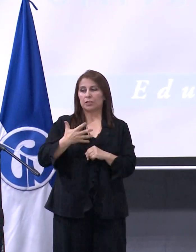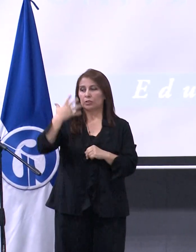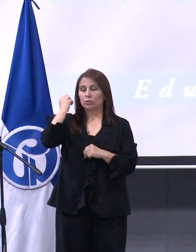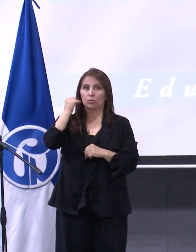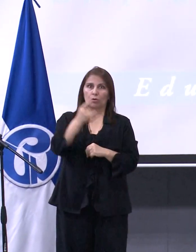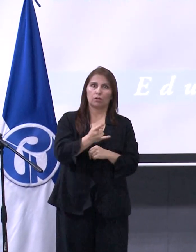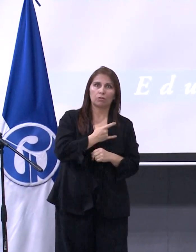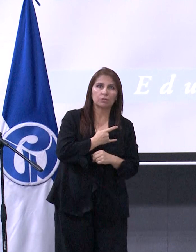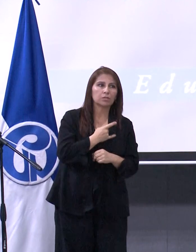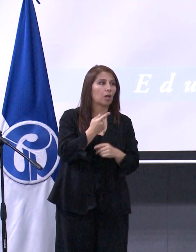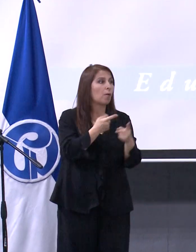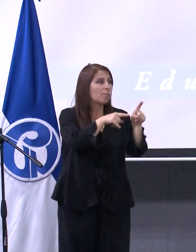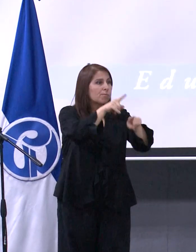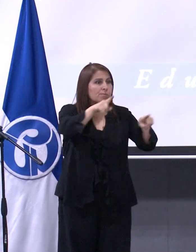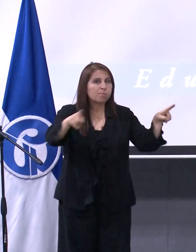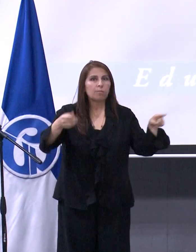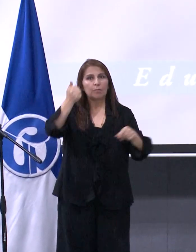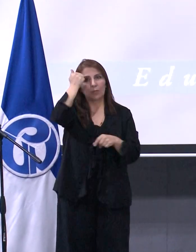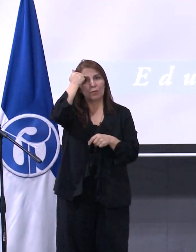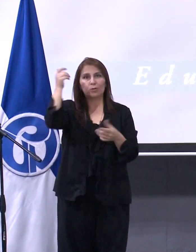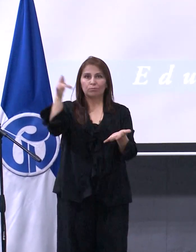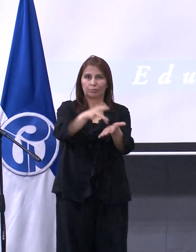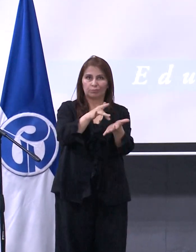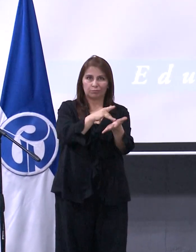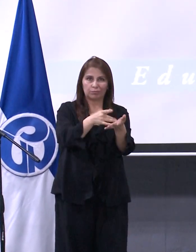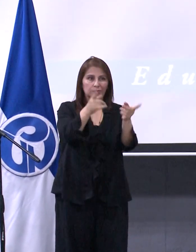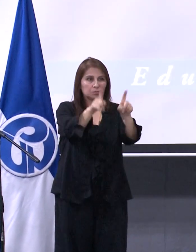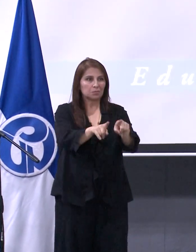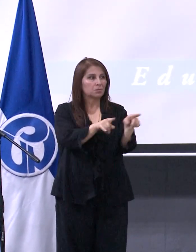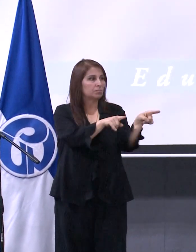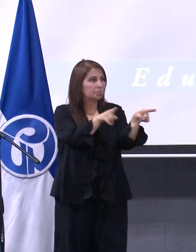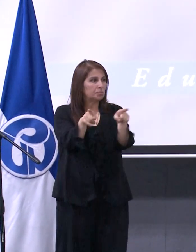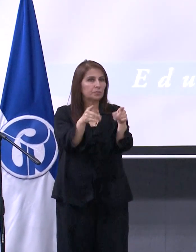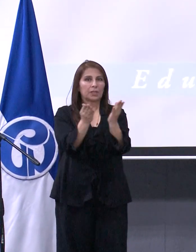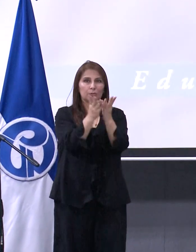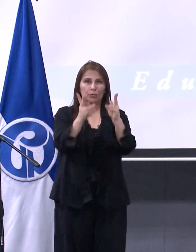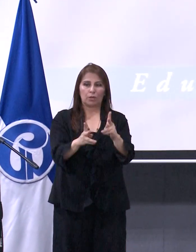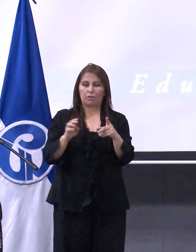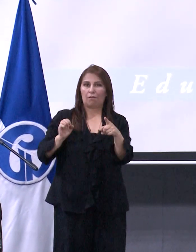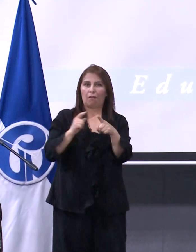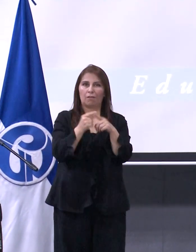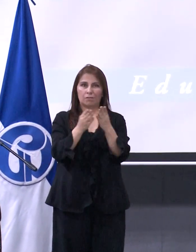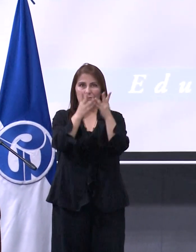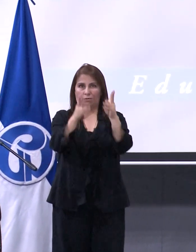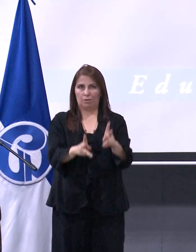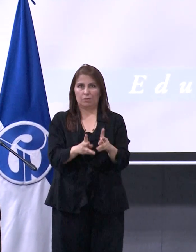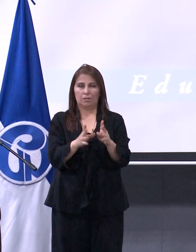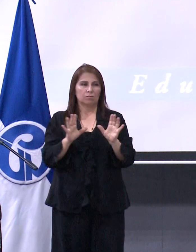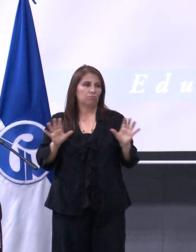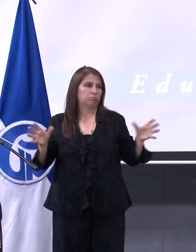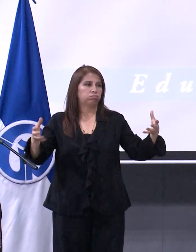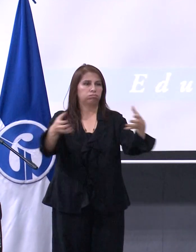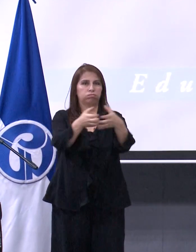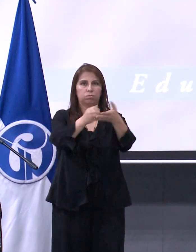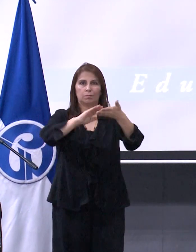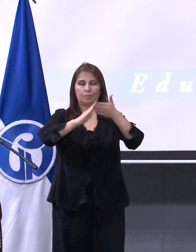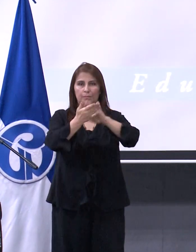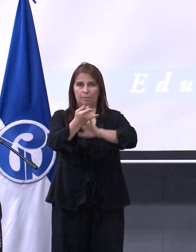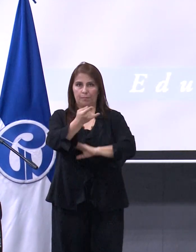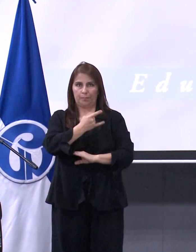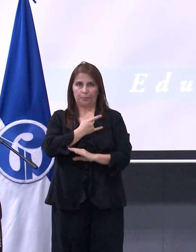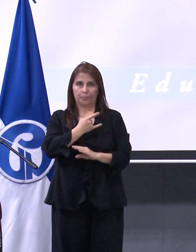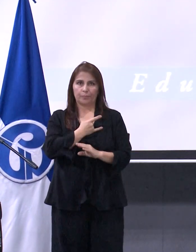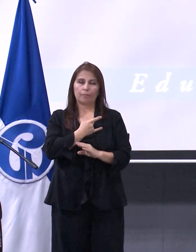maestros que nos acompañan también estudiantes egresados toda la comunidad universitaria